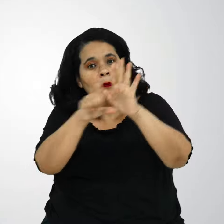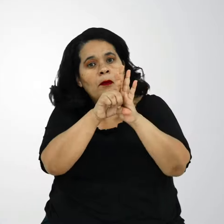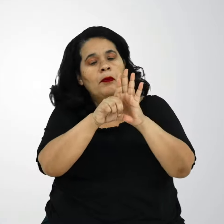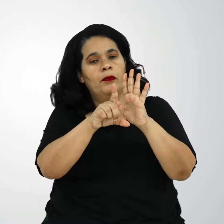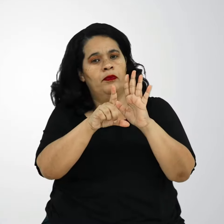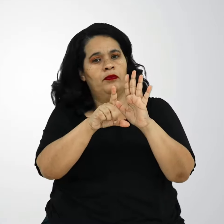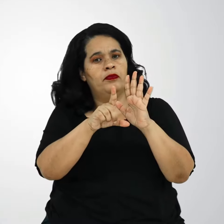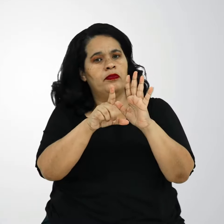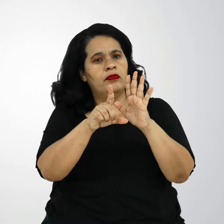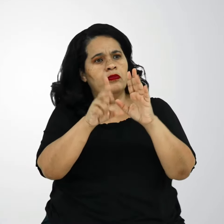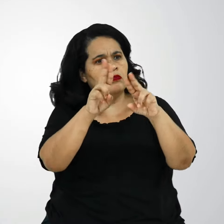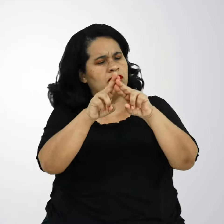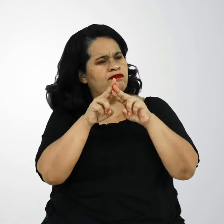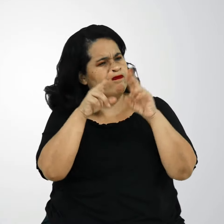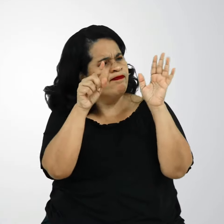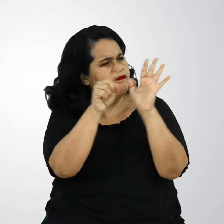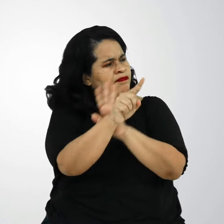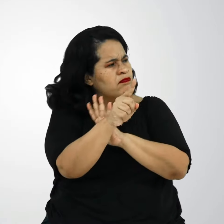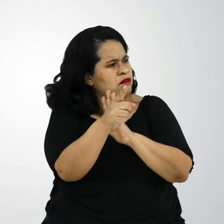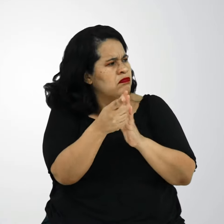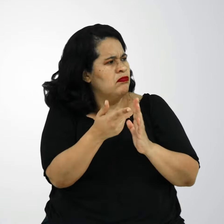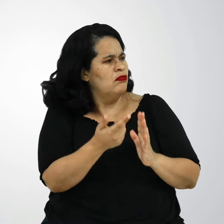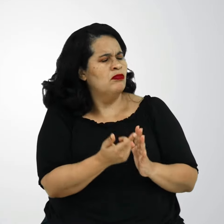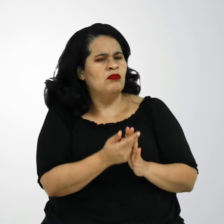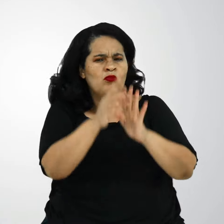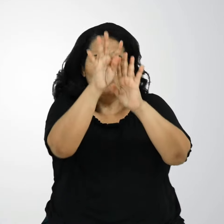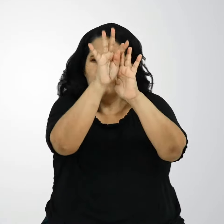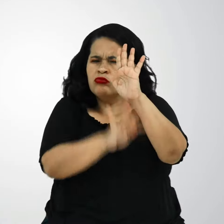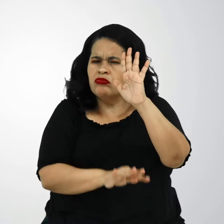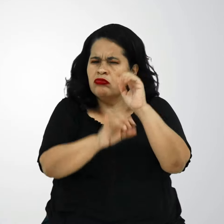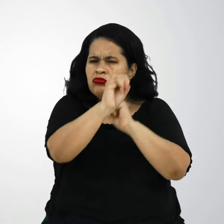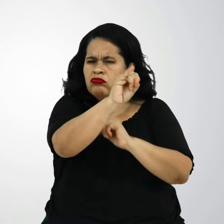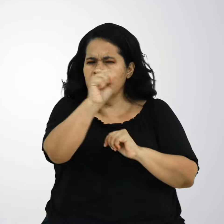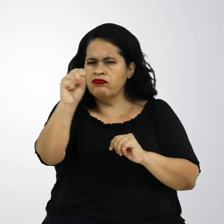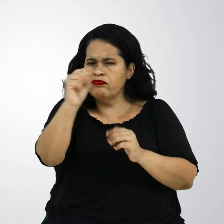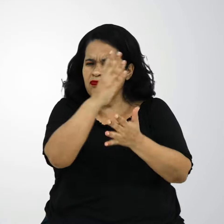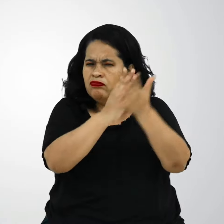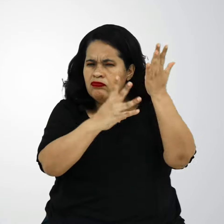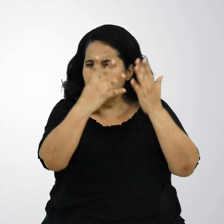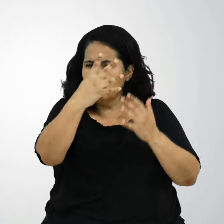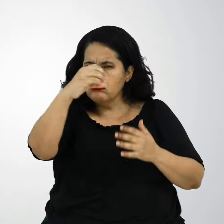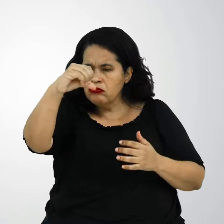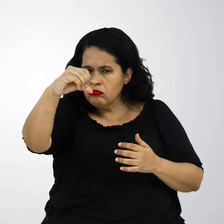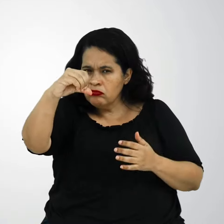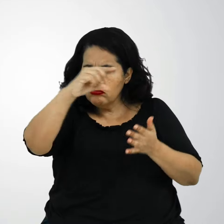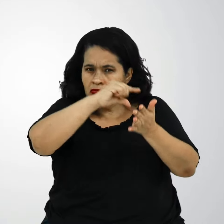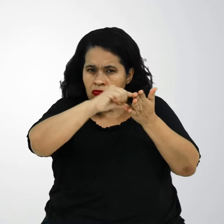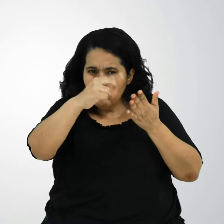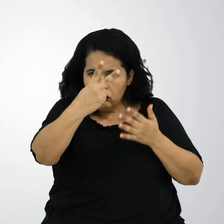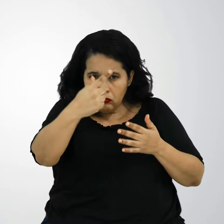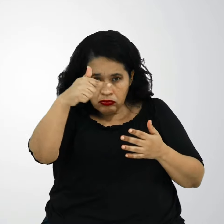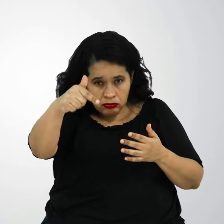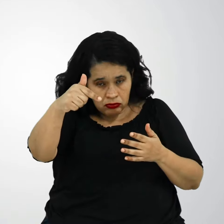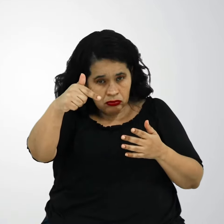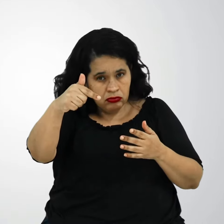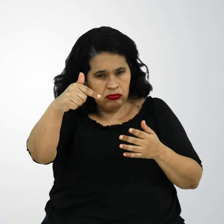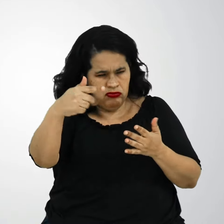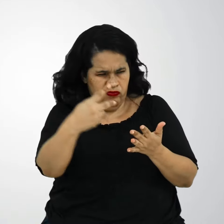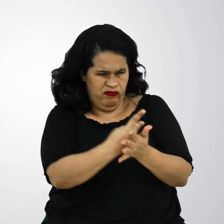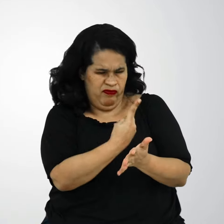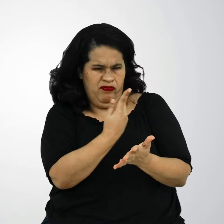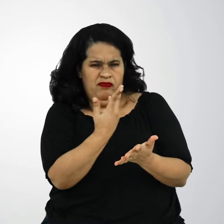a pergunta é o seguinte: será que o texto lá de Isaías 49, 27 a 28 está